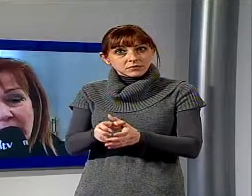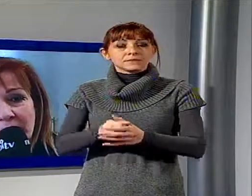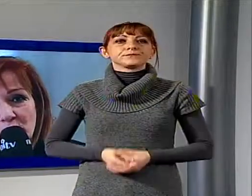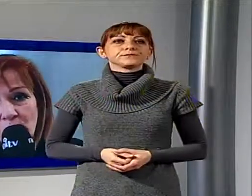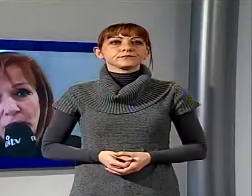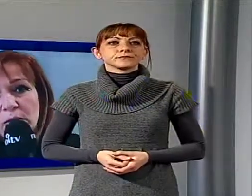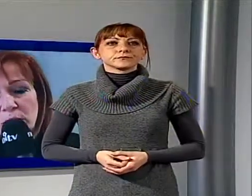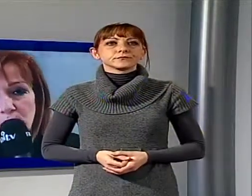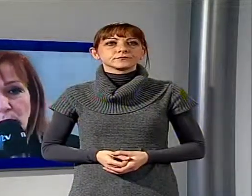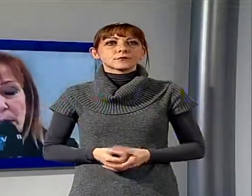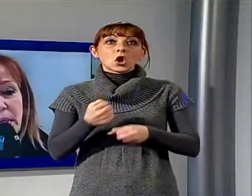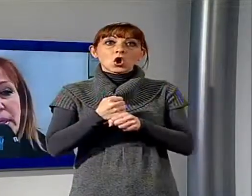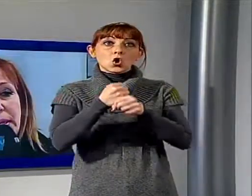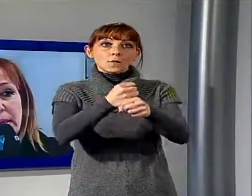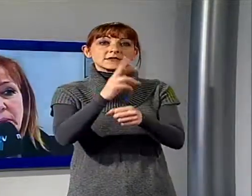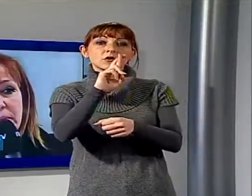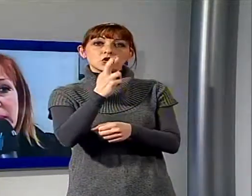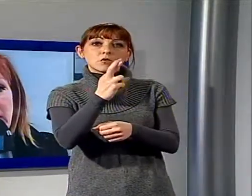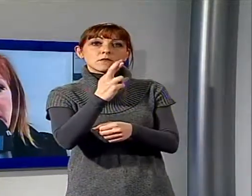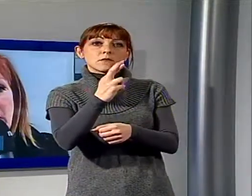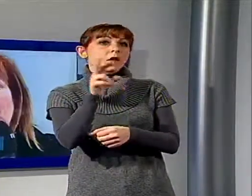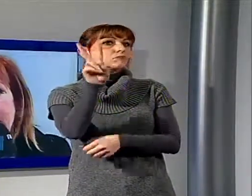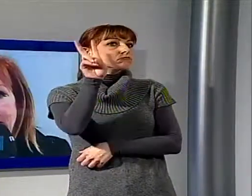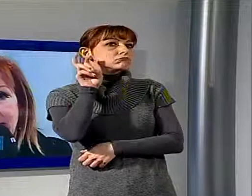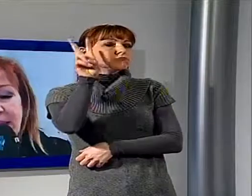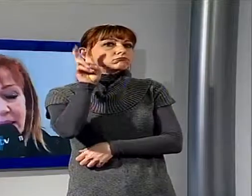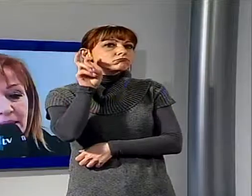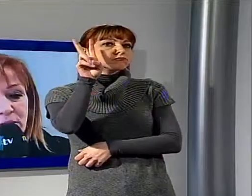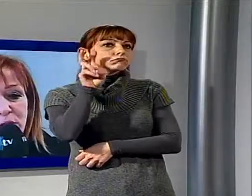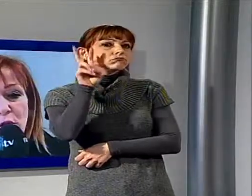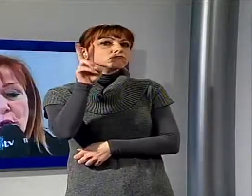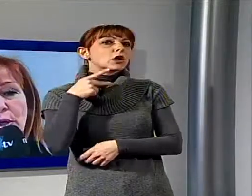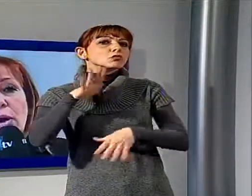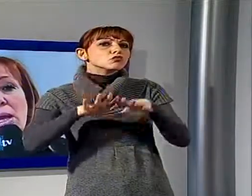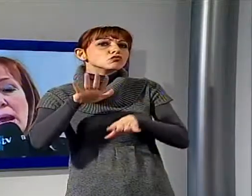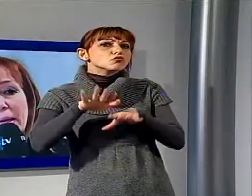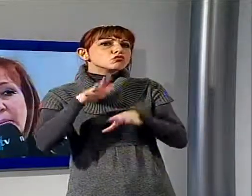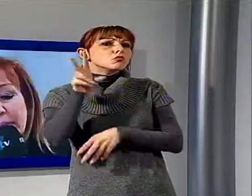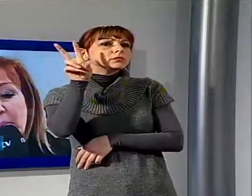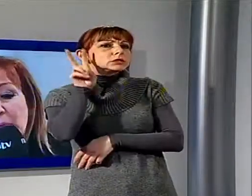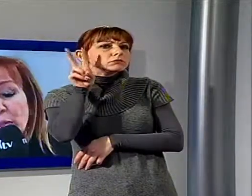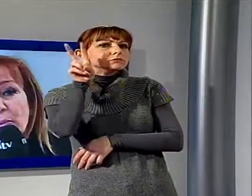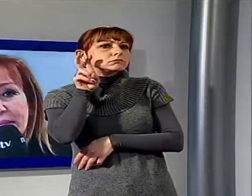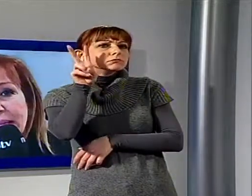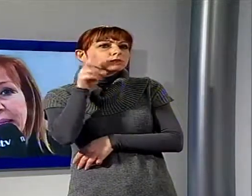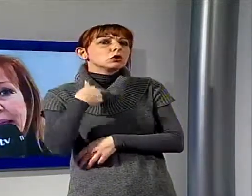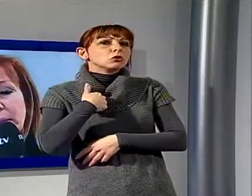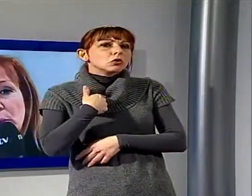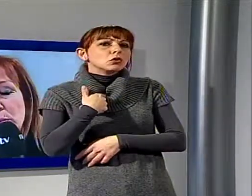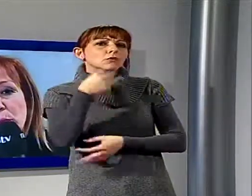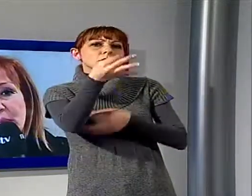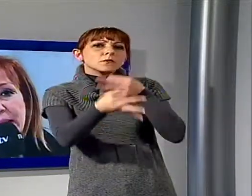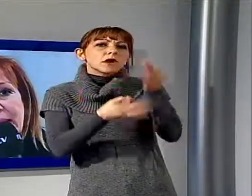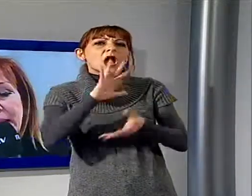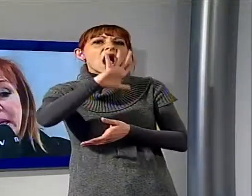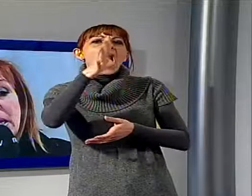nostre ragioni, i nostri dubbi, inerenti a questi aumenti della tassa di soggiorno, anche perché abbiamo fatto presente che in altri